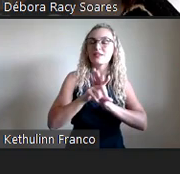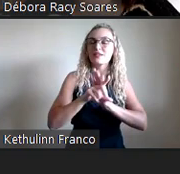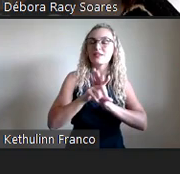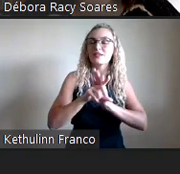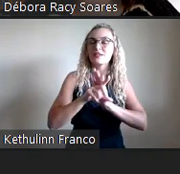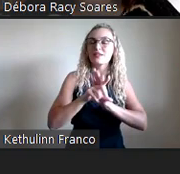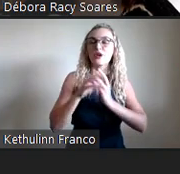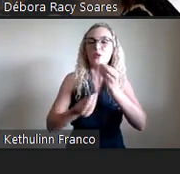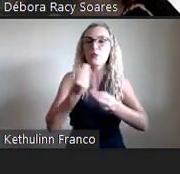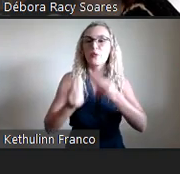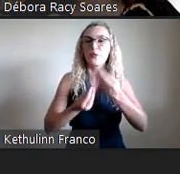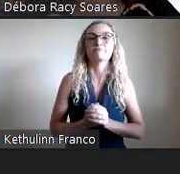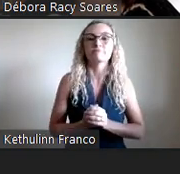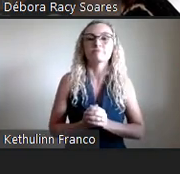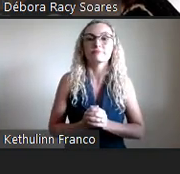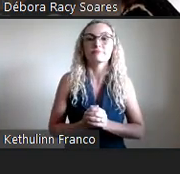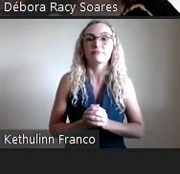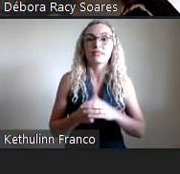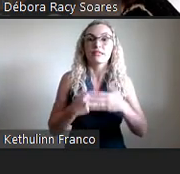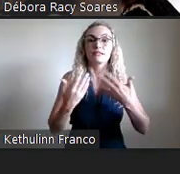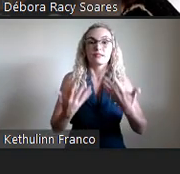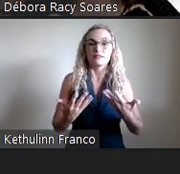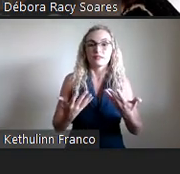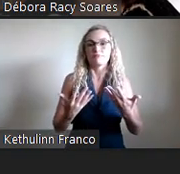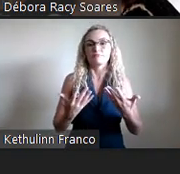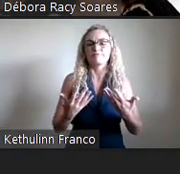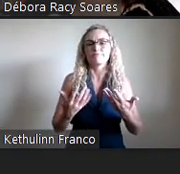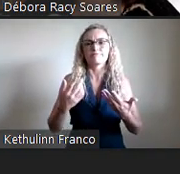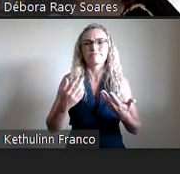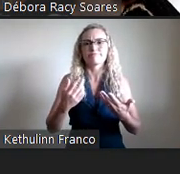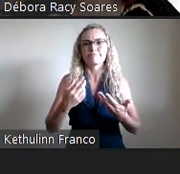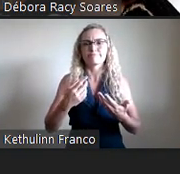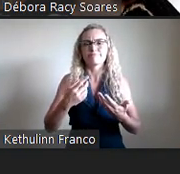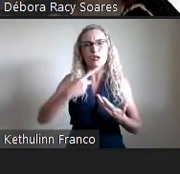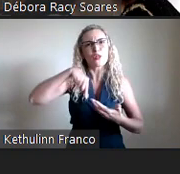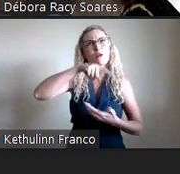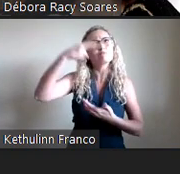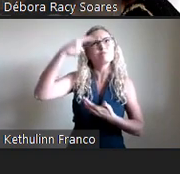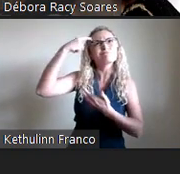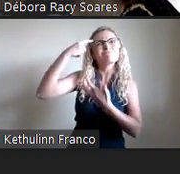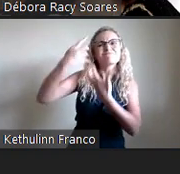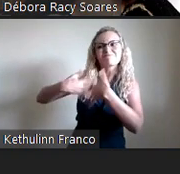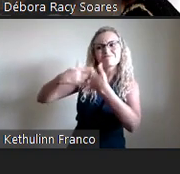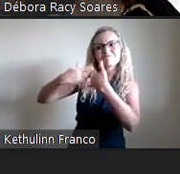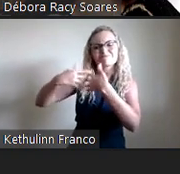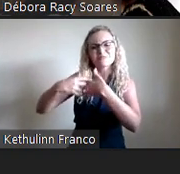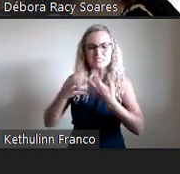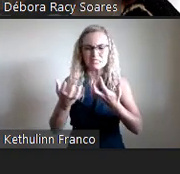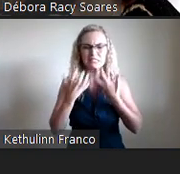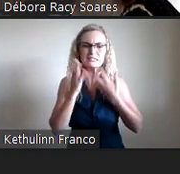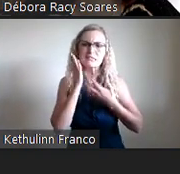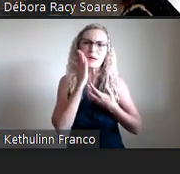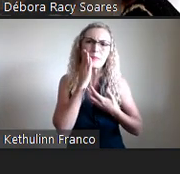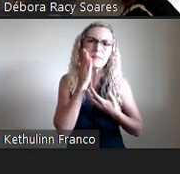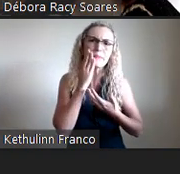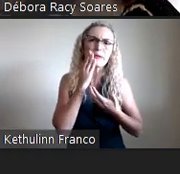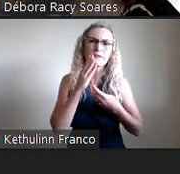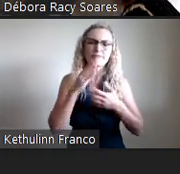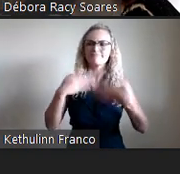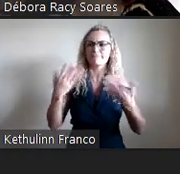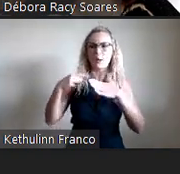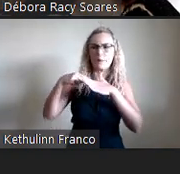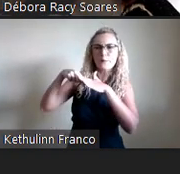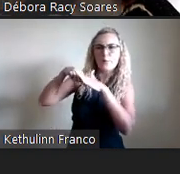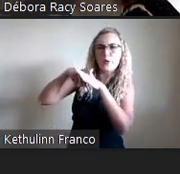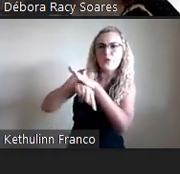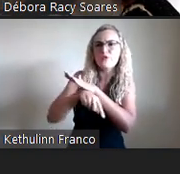meio dessa inquietação que nós pretendemos, né, fazer uma apuração mais refinada